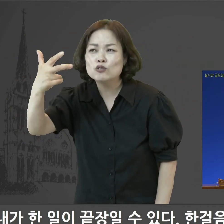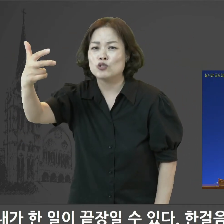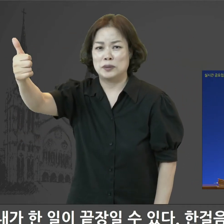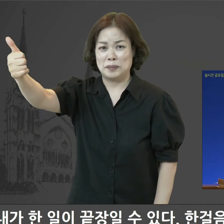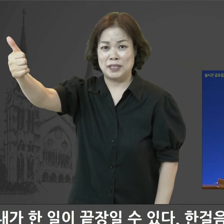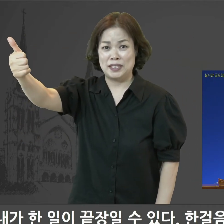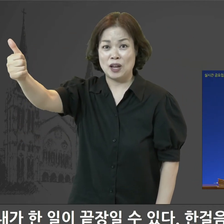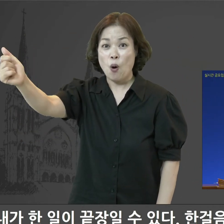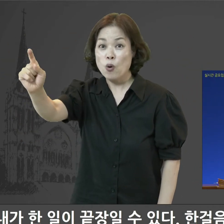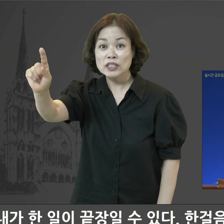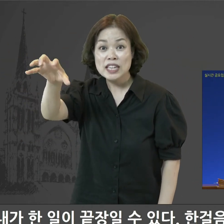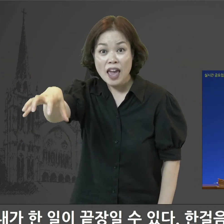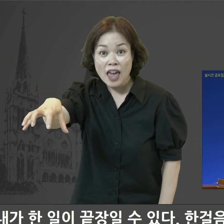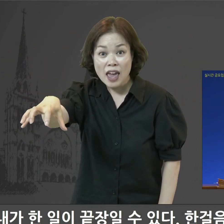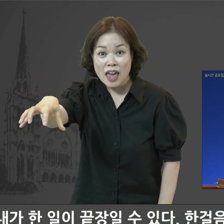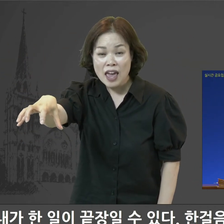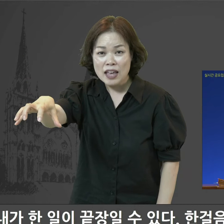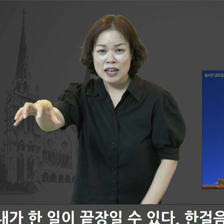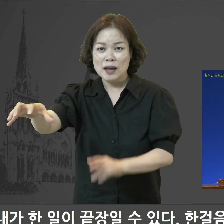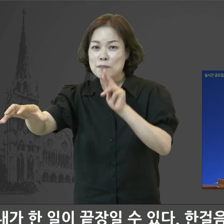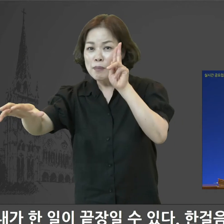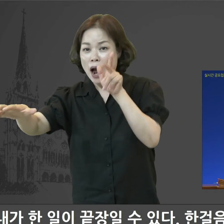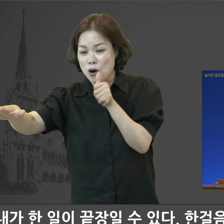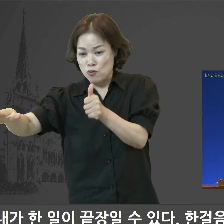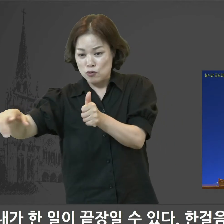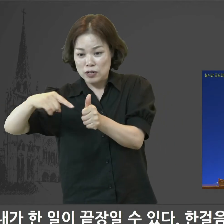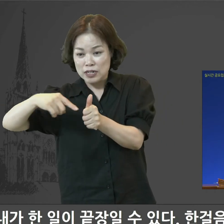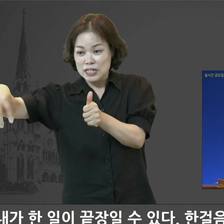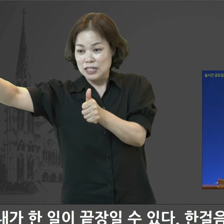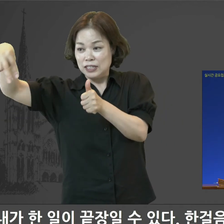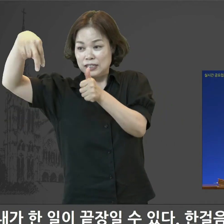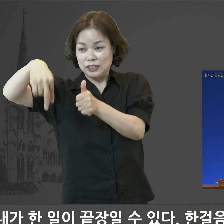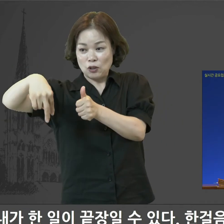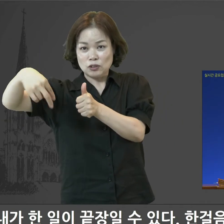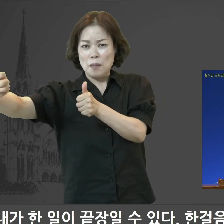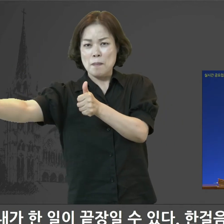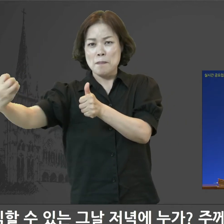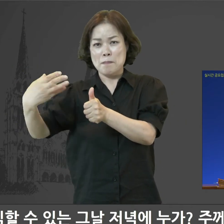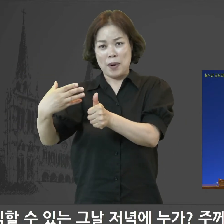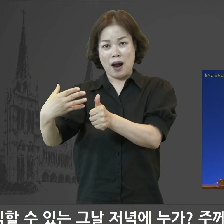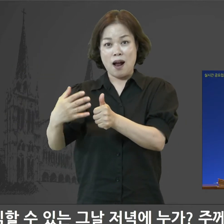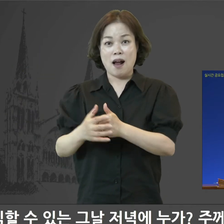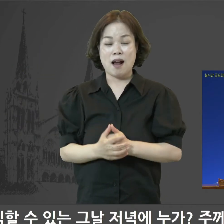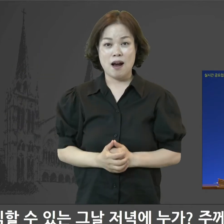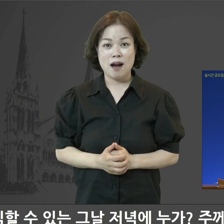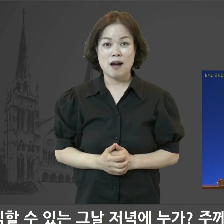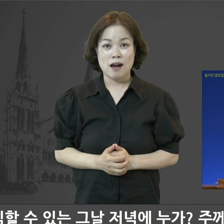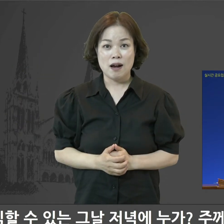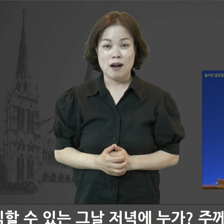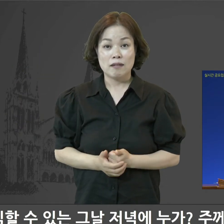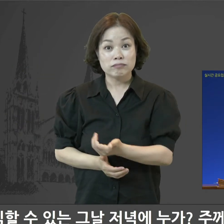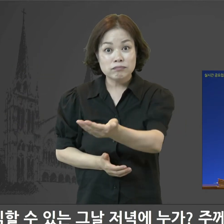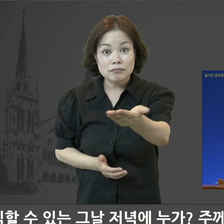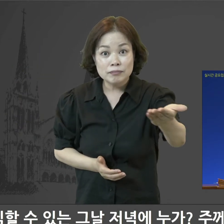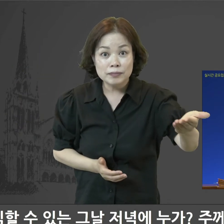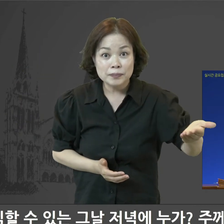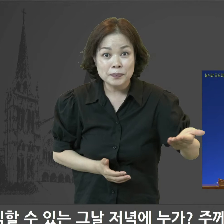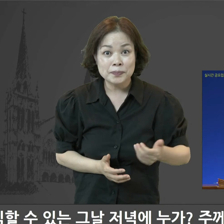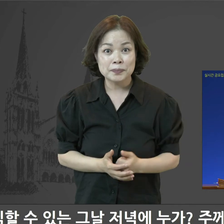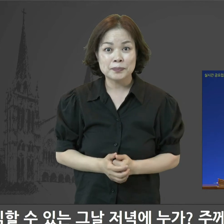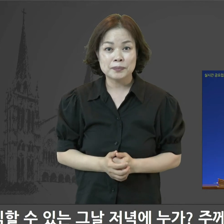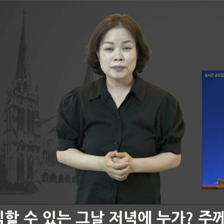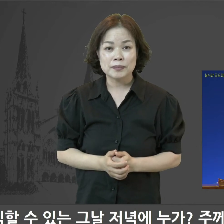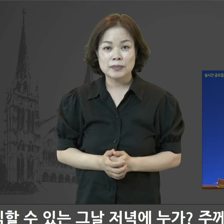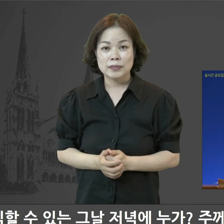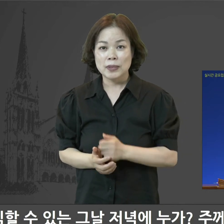주께서 어디에, 그 곁에 서서 말씀하시는 겁니다. 여러분,